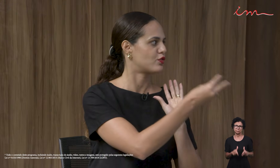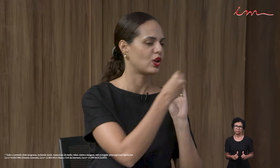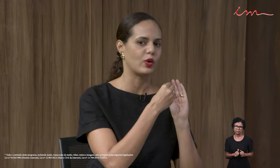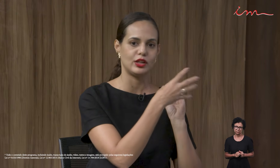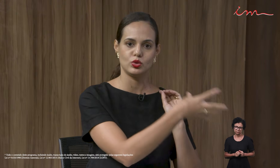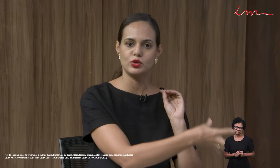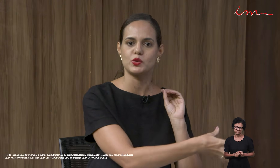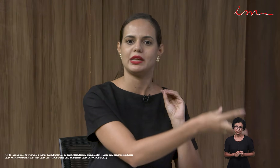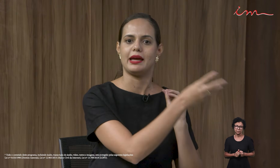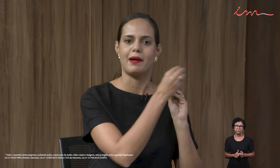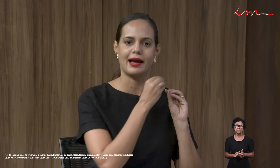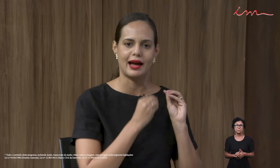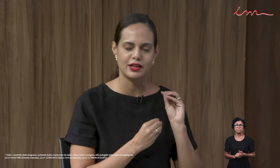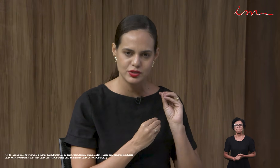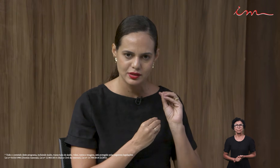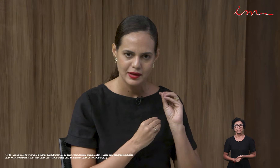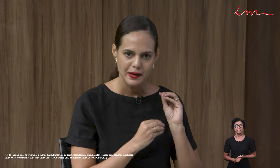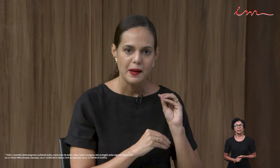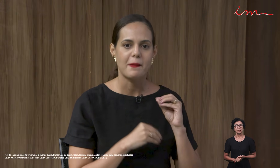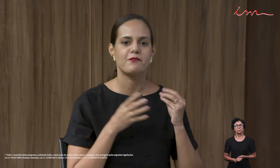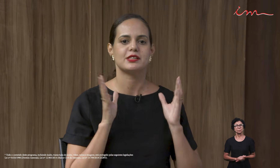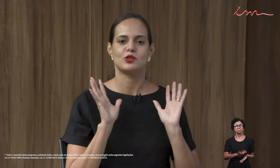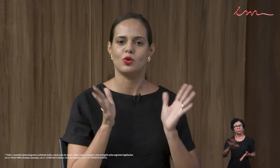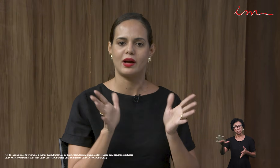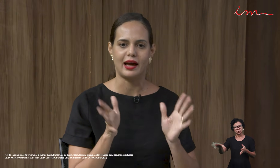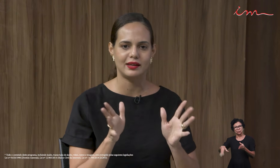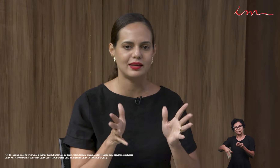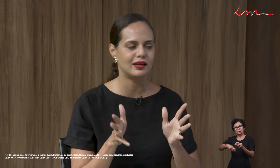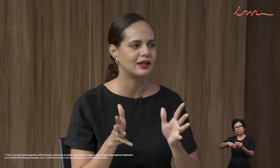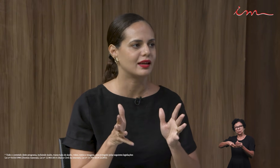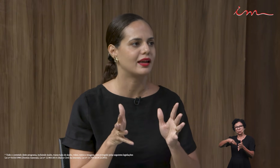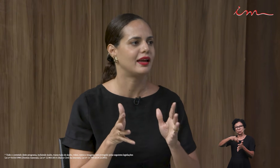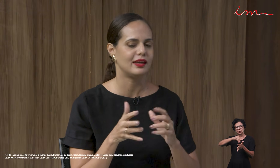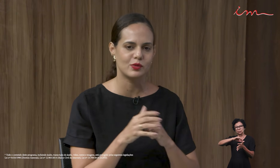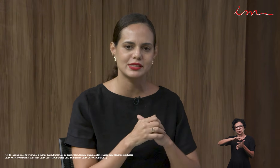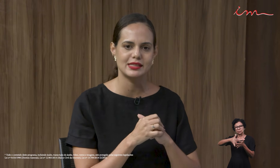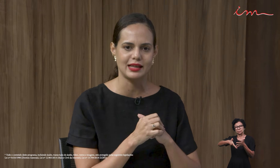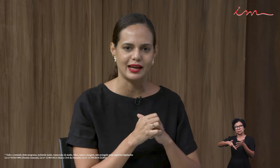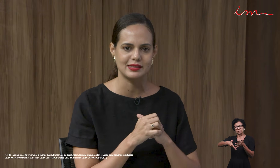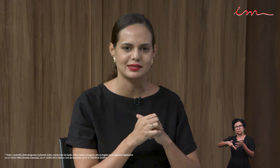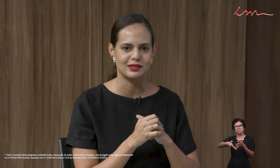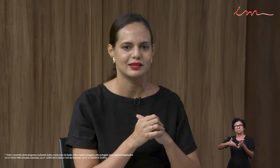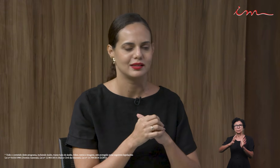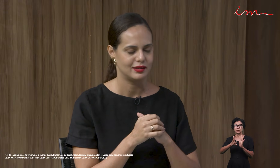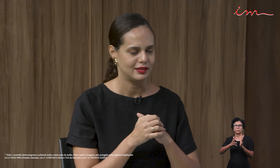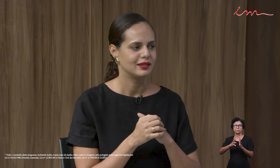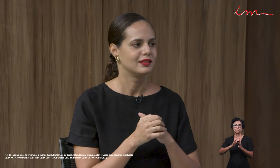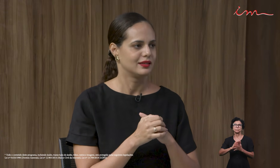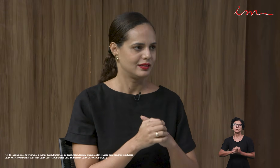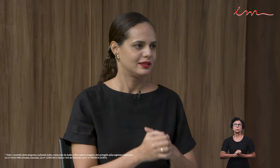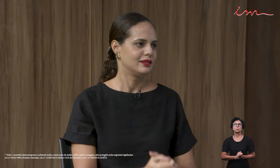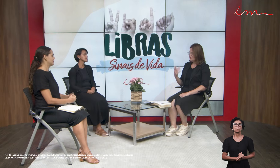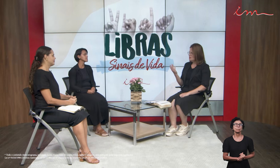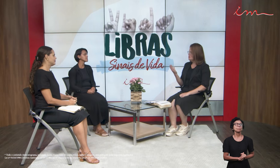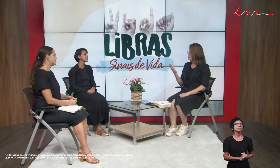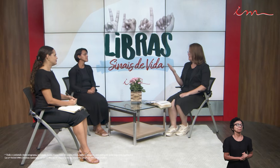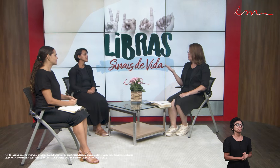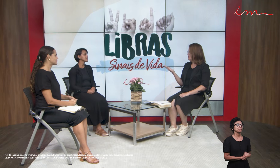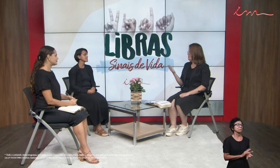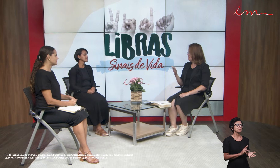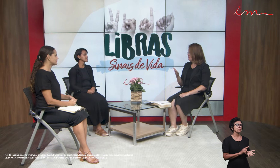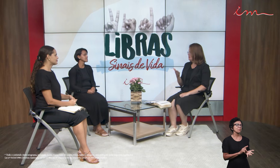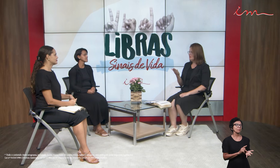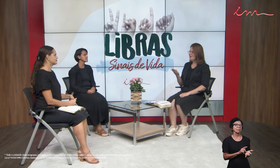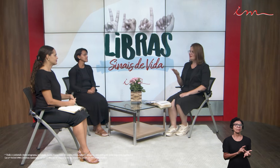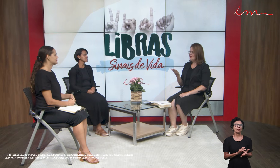isso que a gente falou. E tudo isso aqui é bagagem para vocês colocarem aqui, em língua de sinais. Exatamente. E aconteceu que na